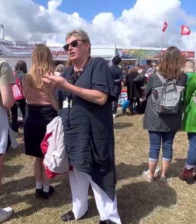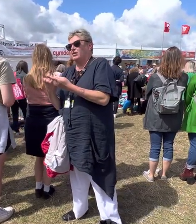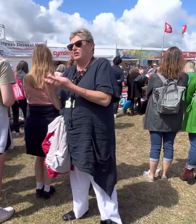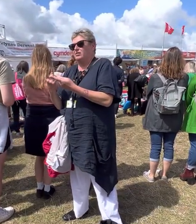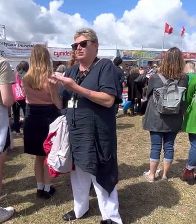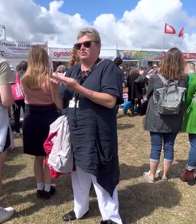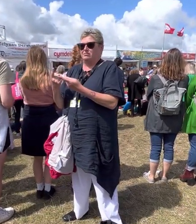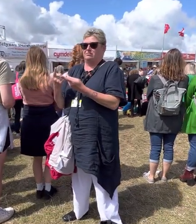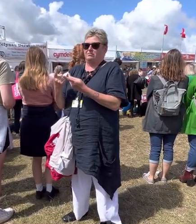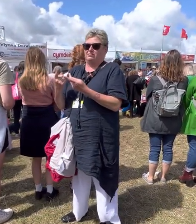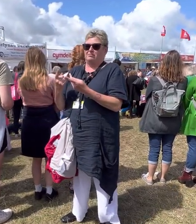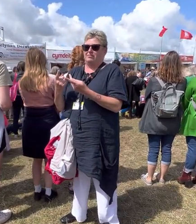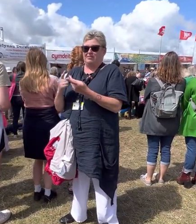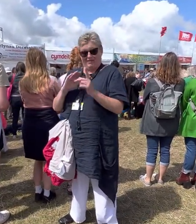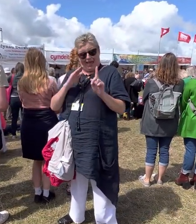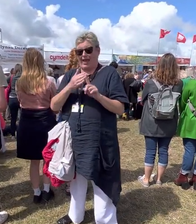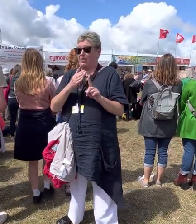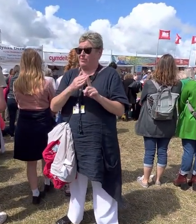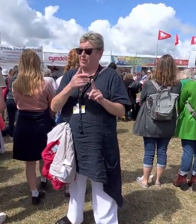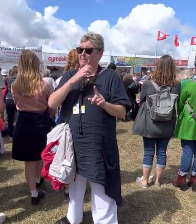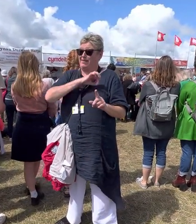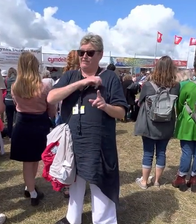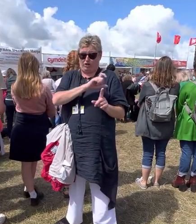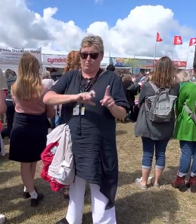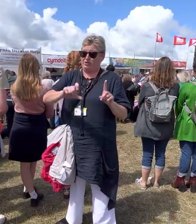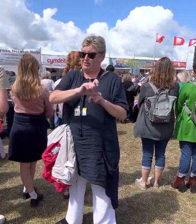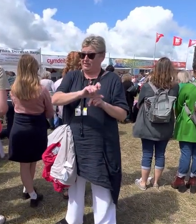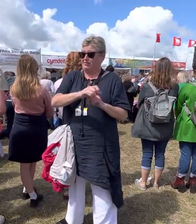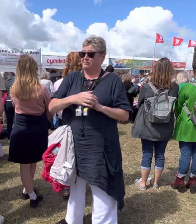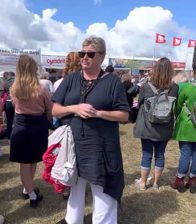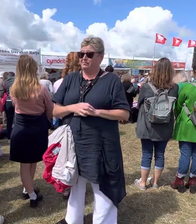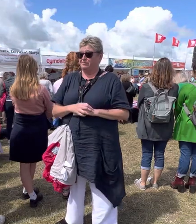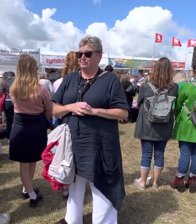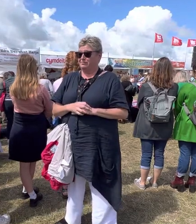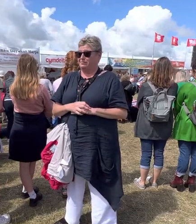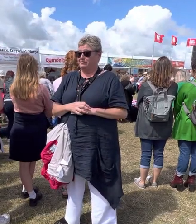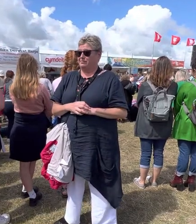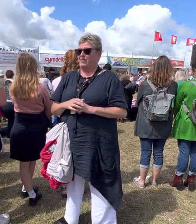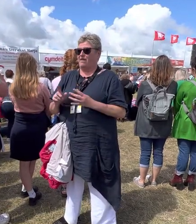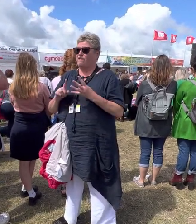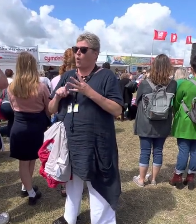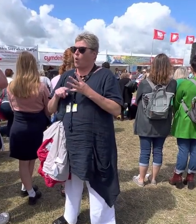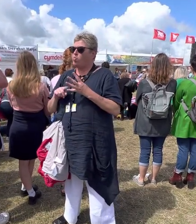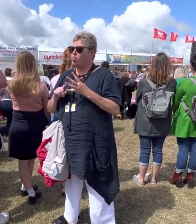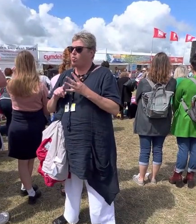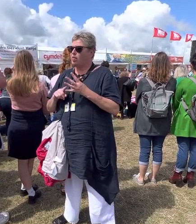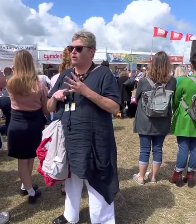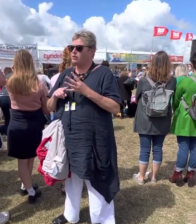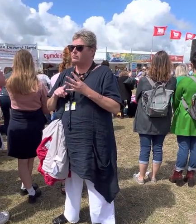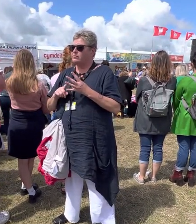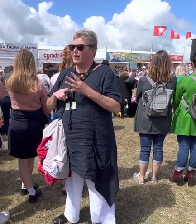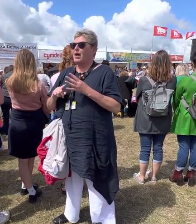dibenion cymunedol gan gynnwys tai fforddiadwy. 4. Blaenoriaethu pobl